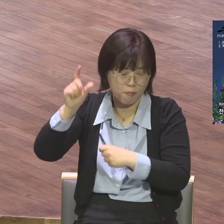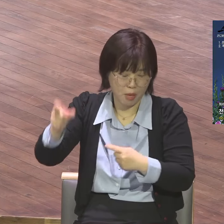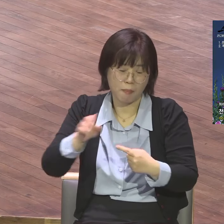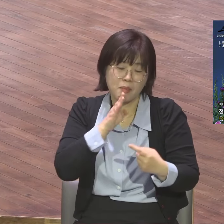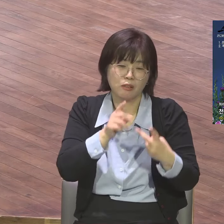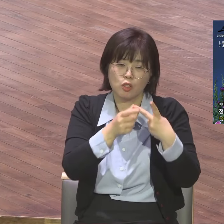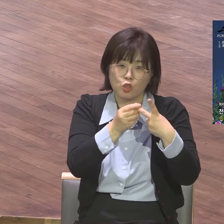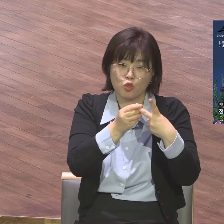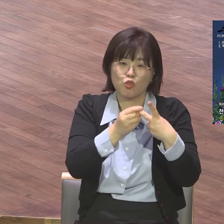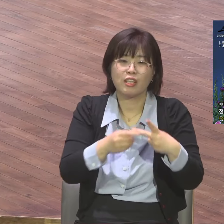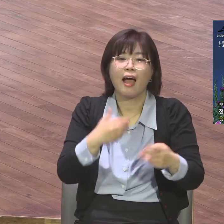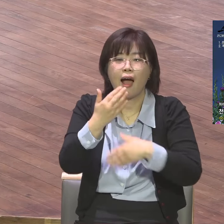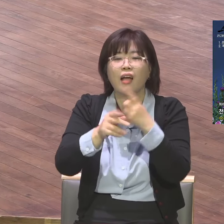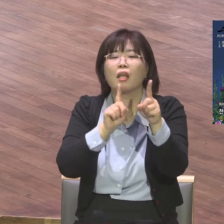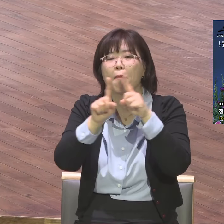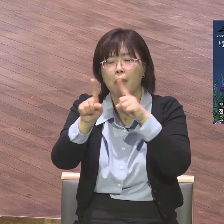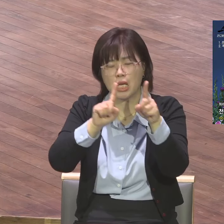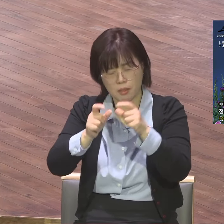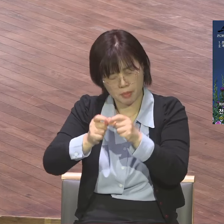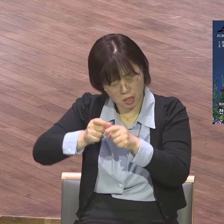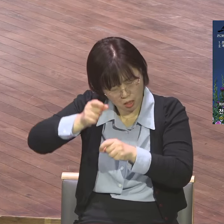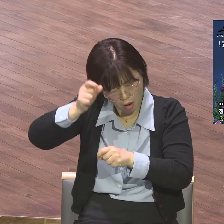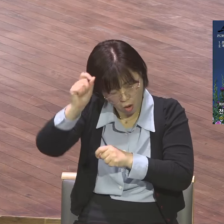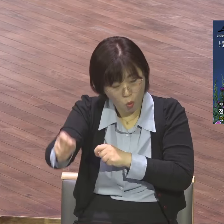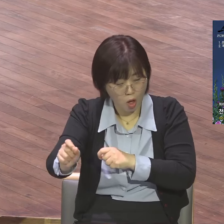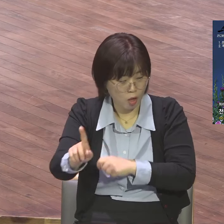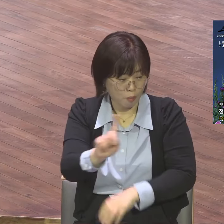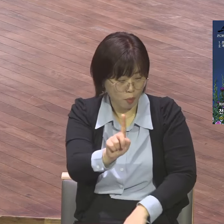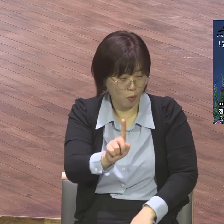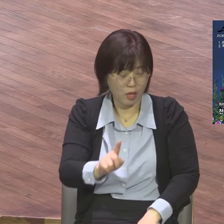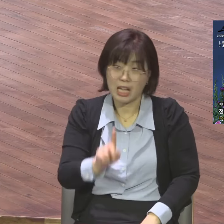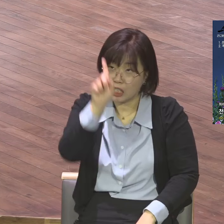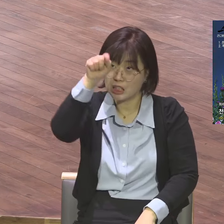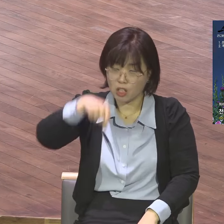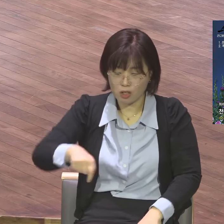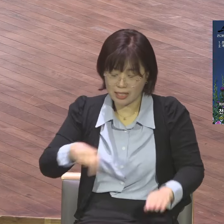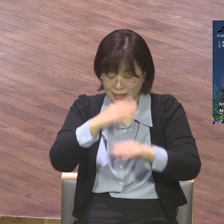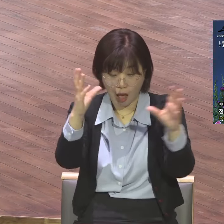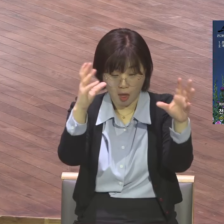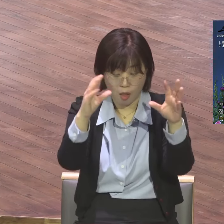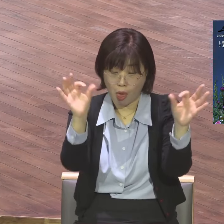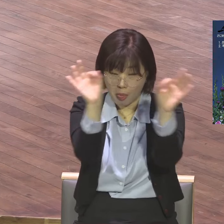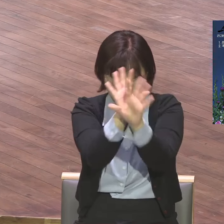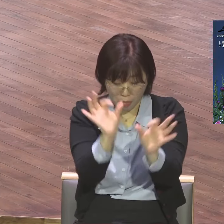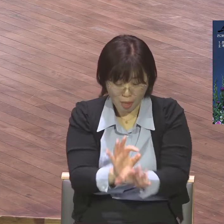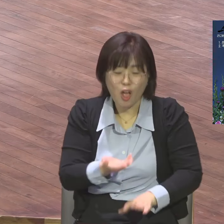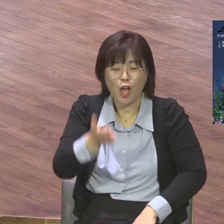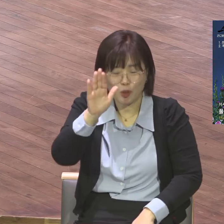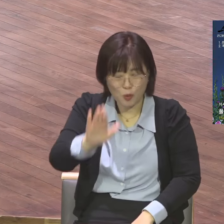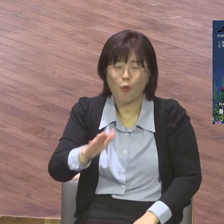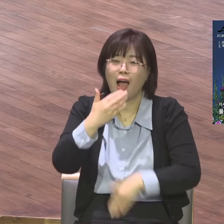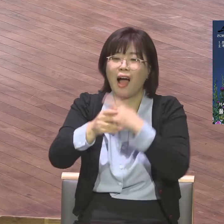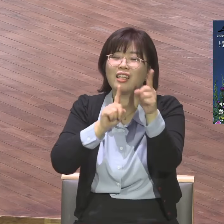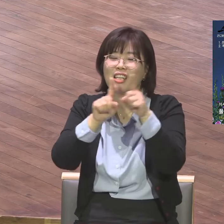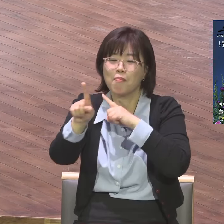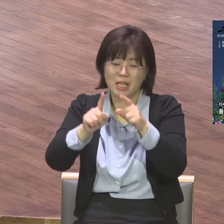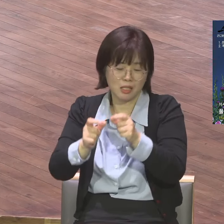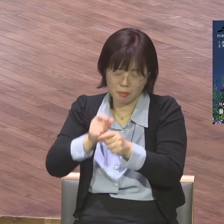없어질지언정 내 말은 없어지지 아니하리라. 이사야 40장 8절에 풀은 마르고